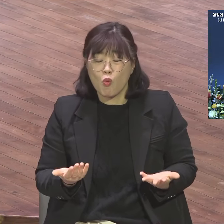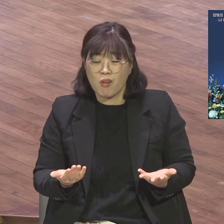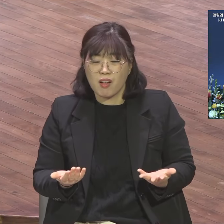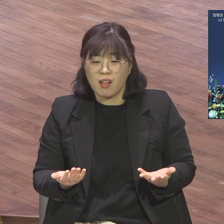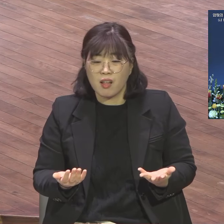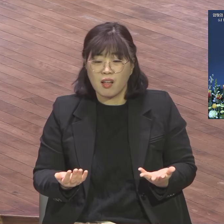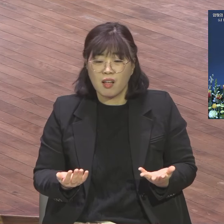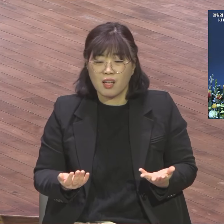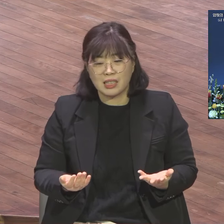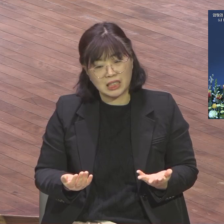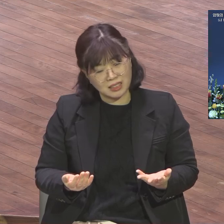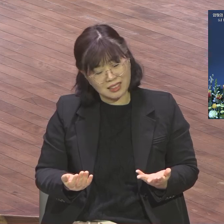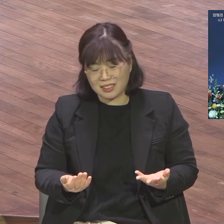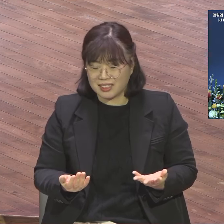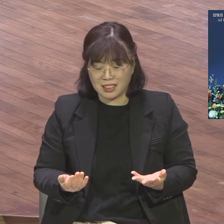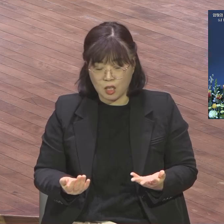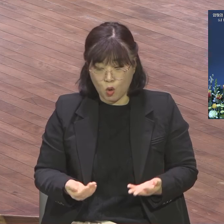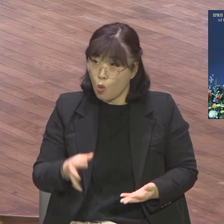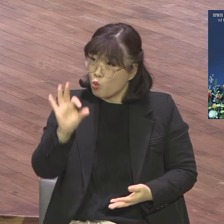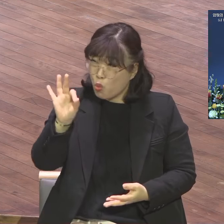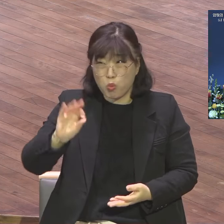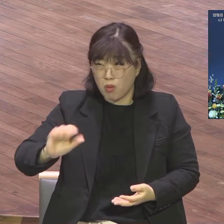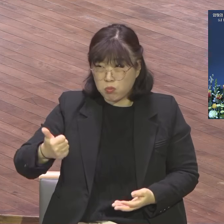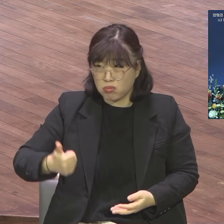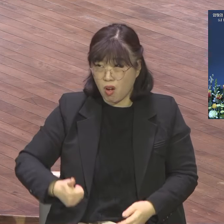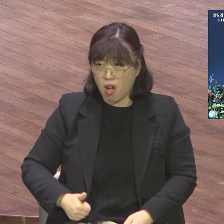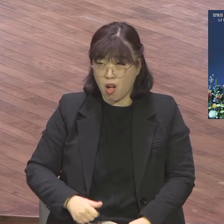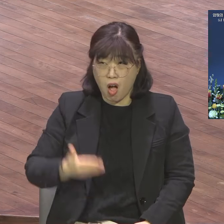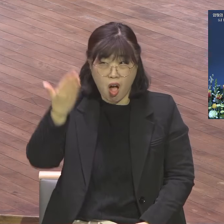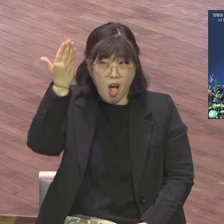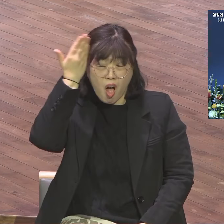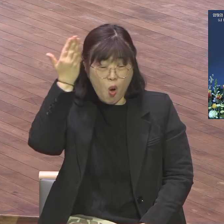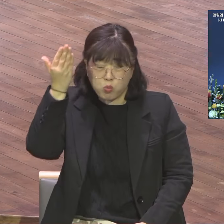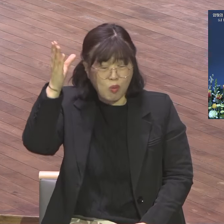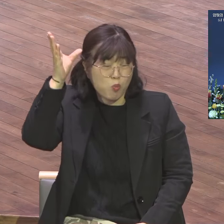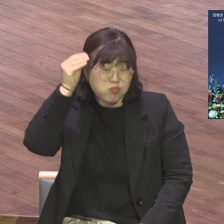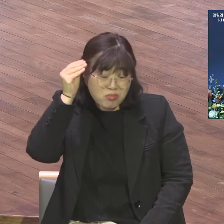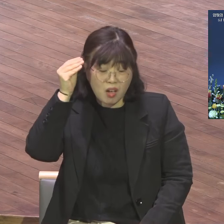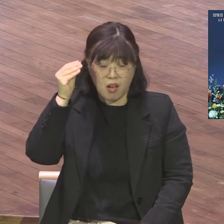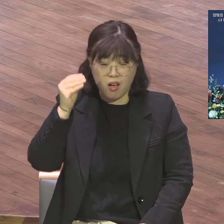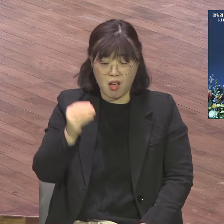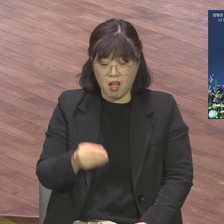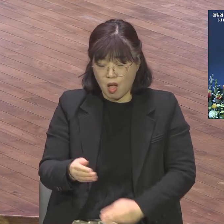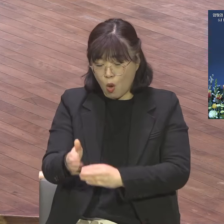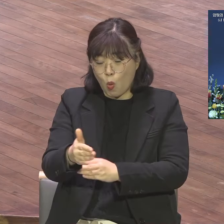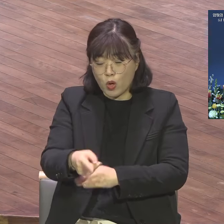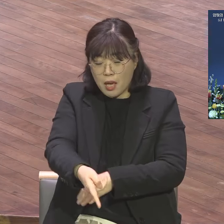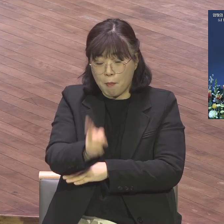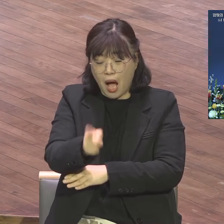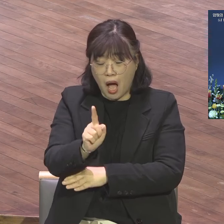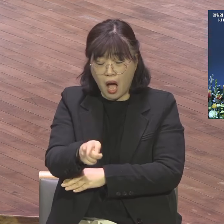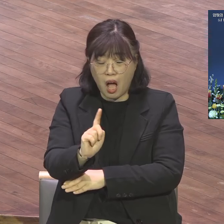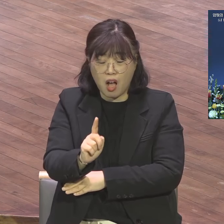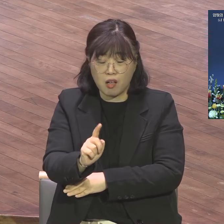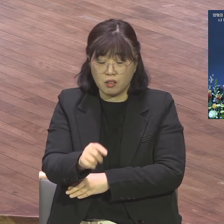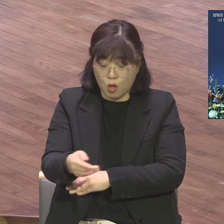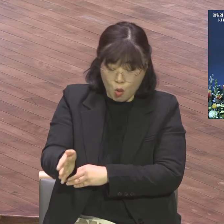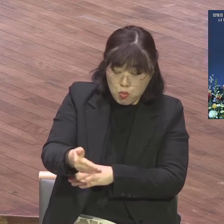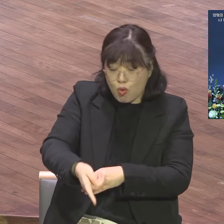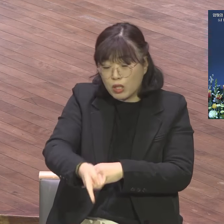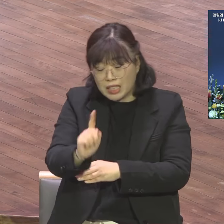없고 그럼 돈도 없고 실력도 없고 아무것도 아니고 그냥 고기 잡던 어부들에게 모든 족속 딴